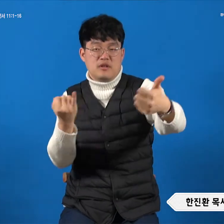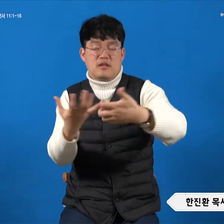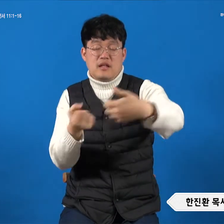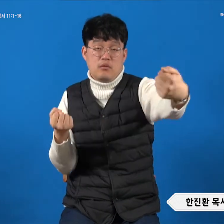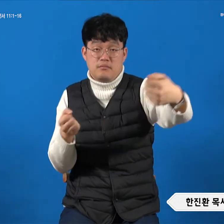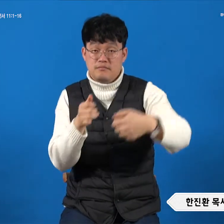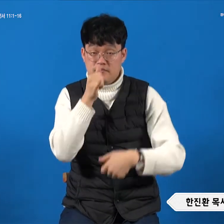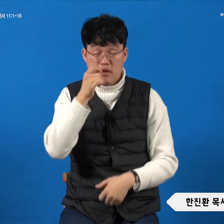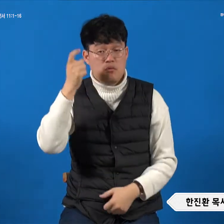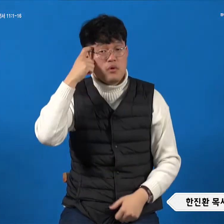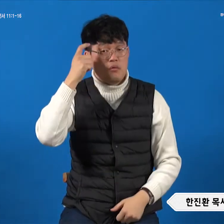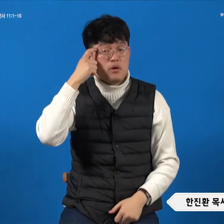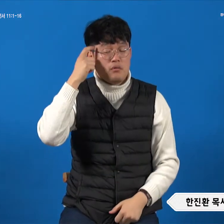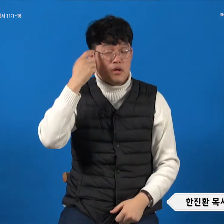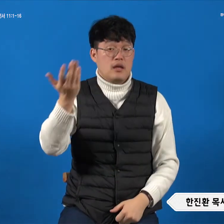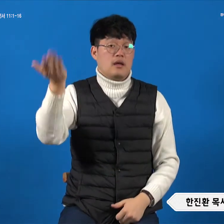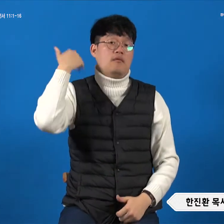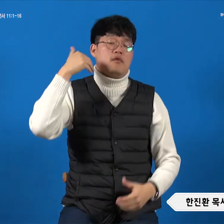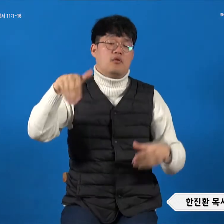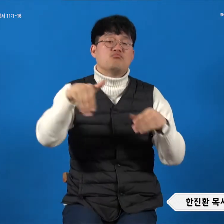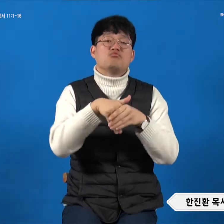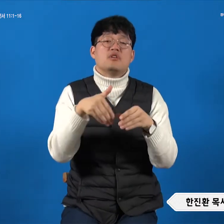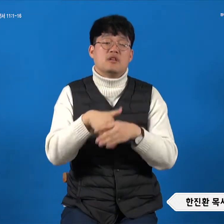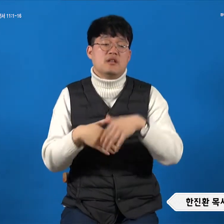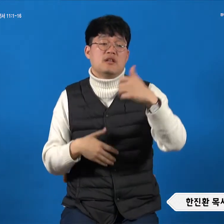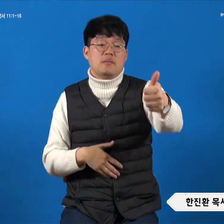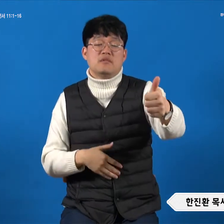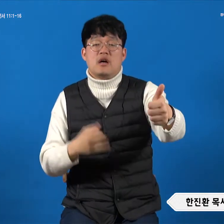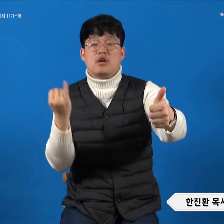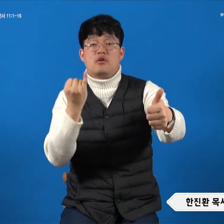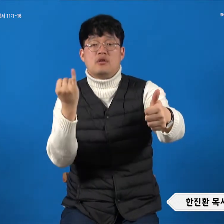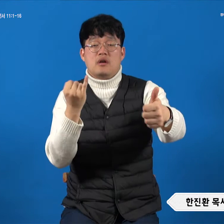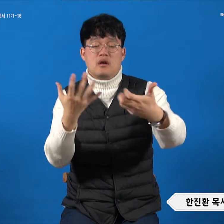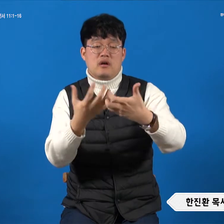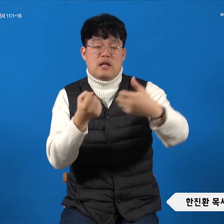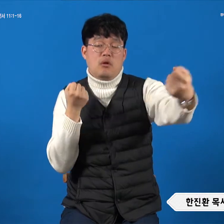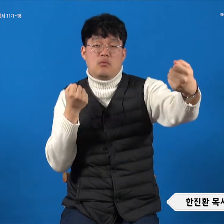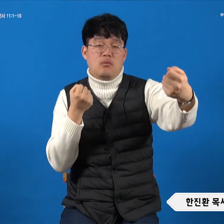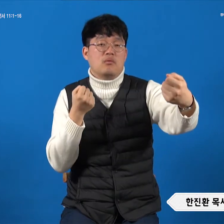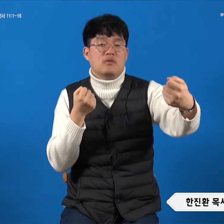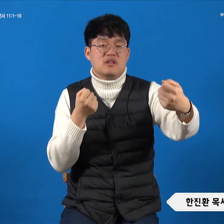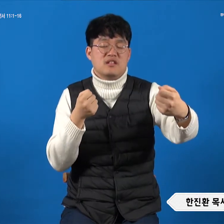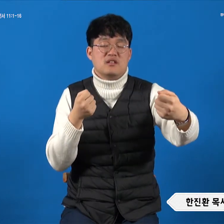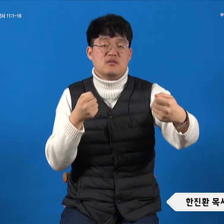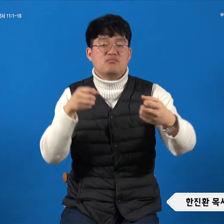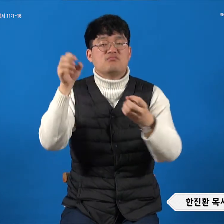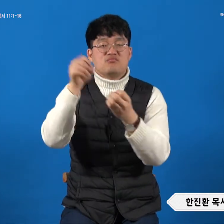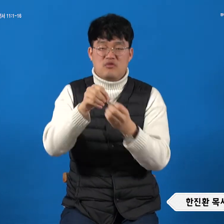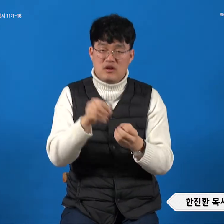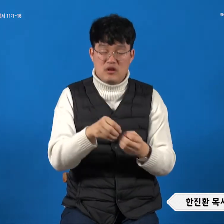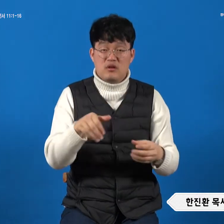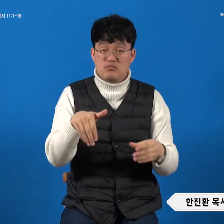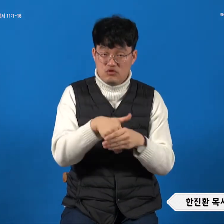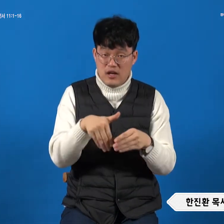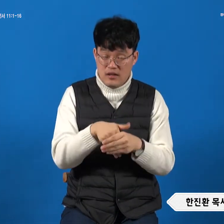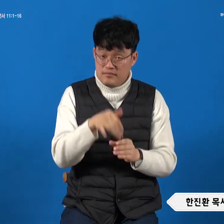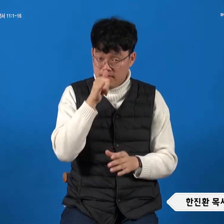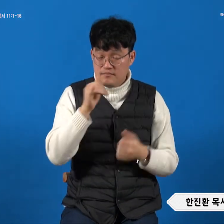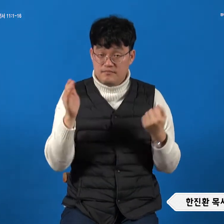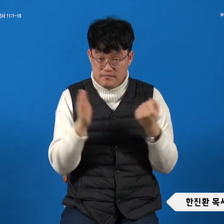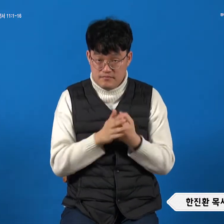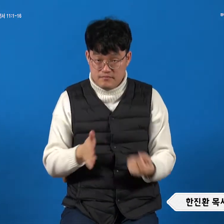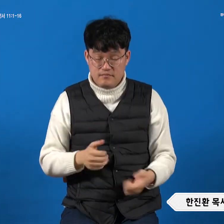볼 수가 없었습니다. 왜냐하면 그 당시 문화는 남녀가 유별하던 시대입니다. 남녀